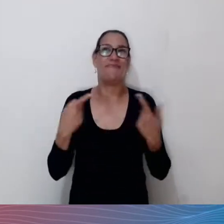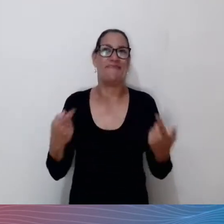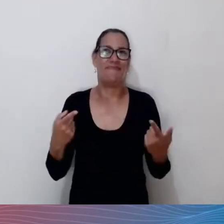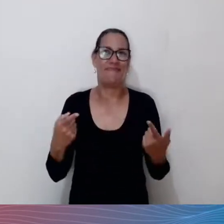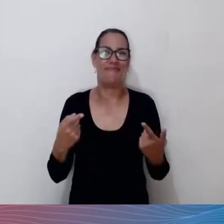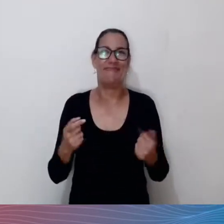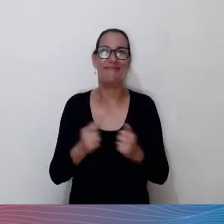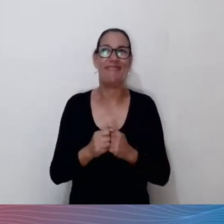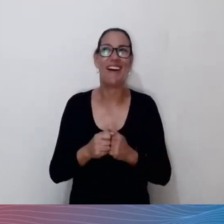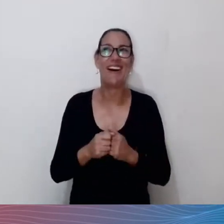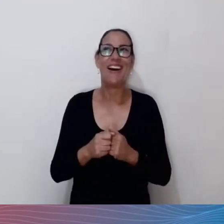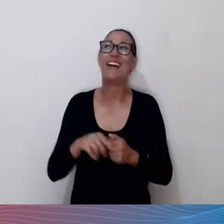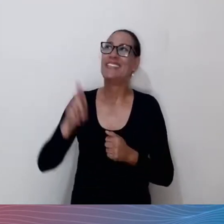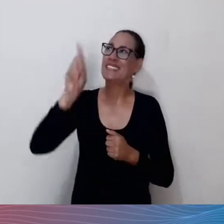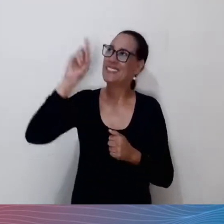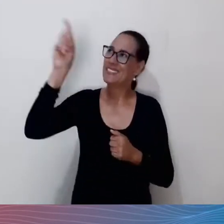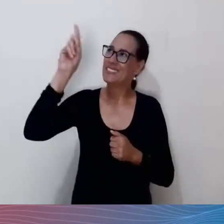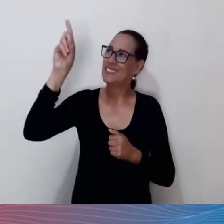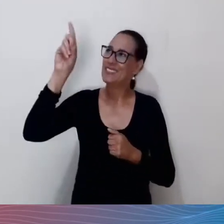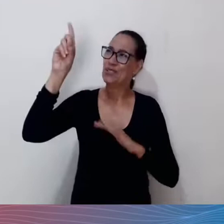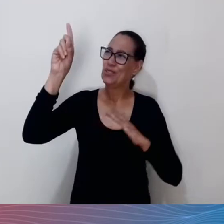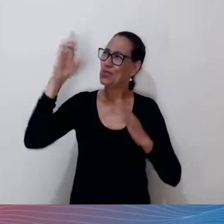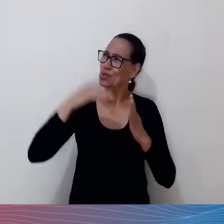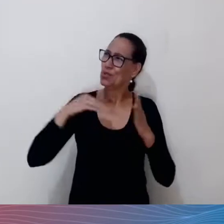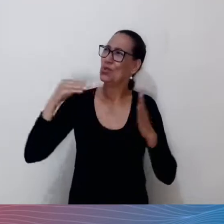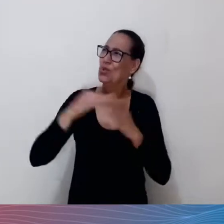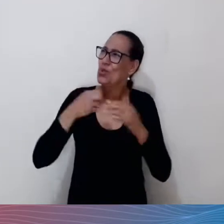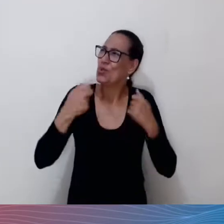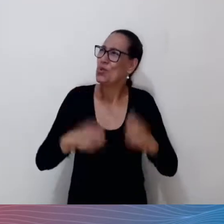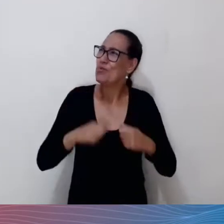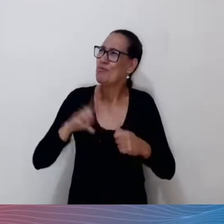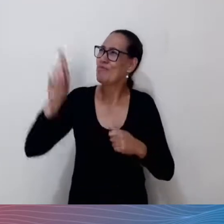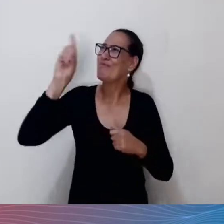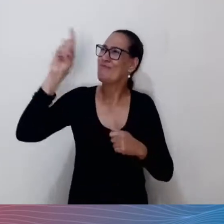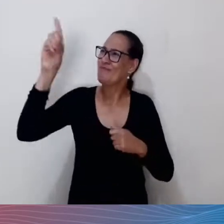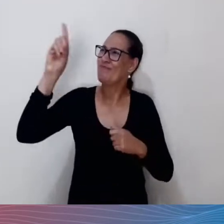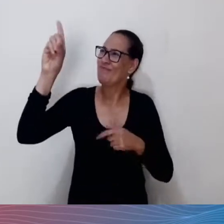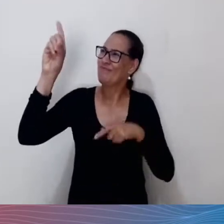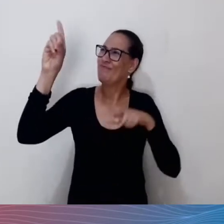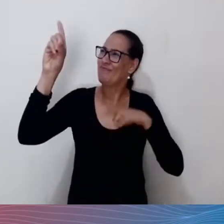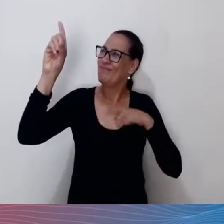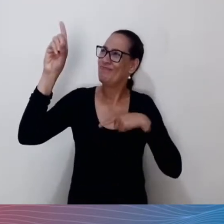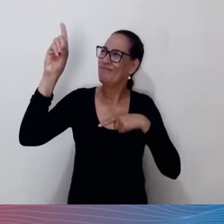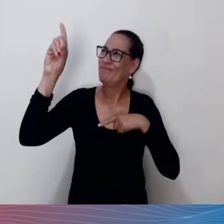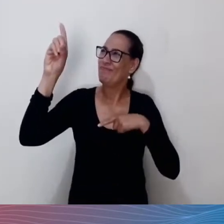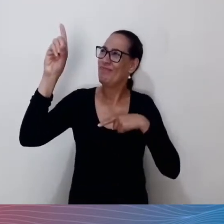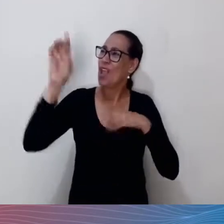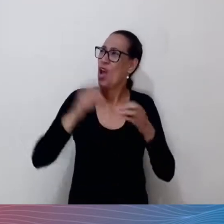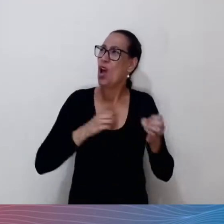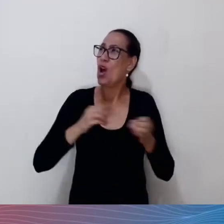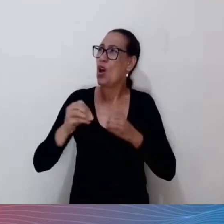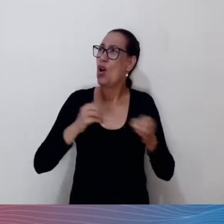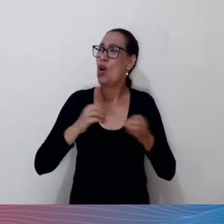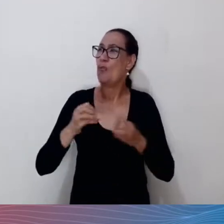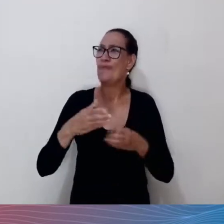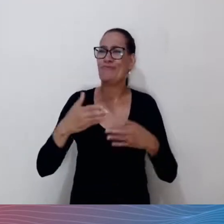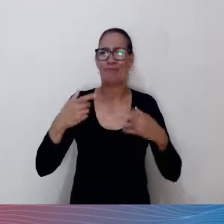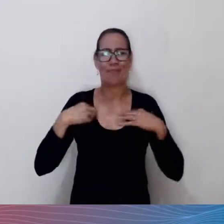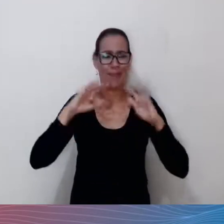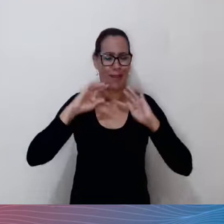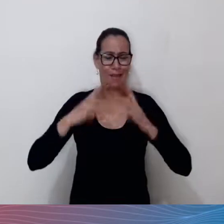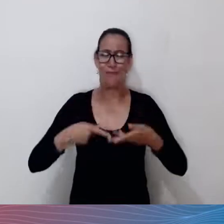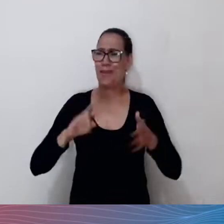Deus. Irmão, para fazer a obra de Deus, a minha capacidade não faz a obra de Deus. Eu não